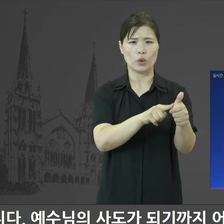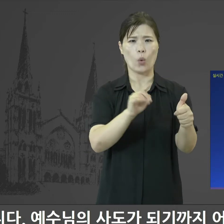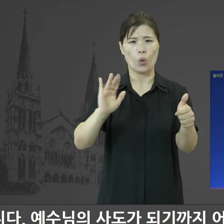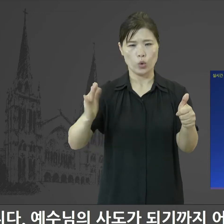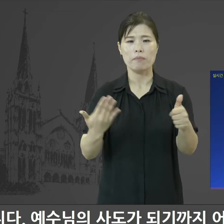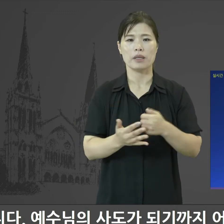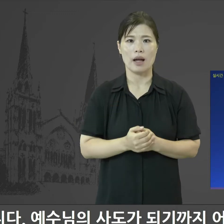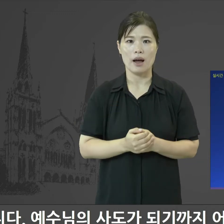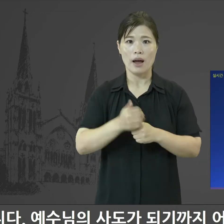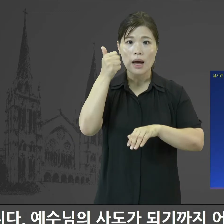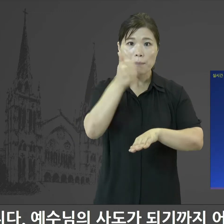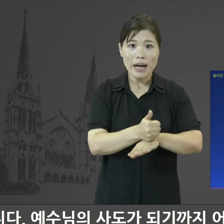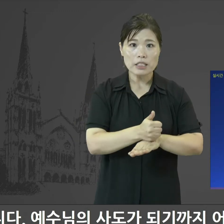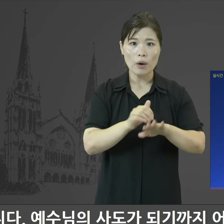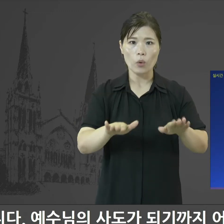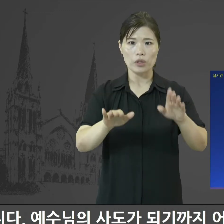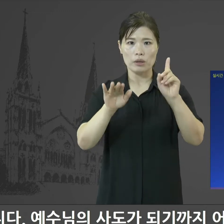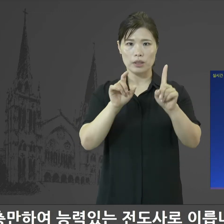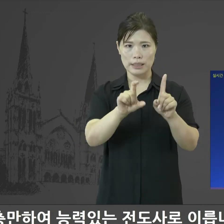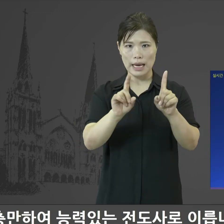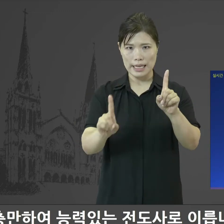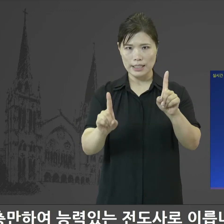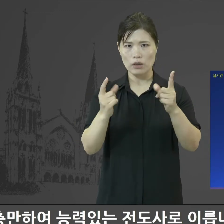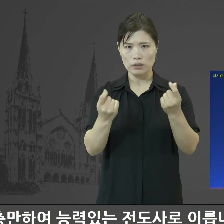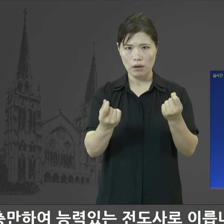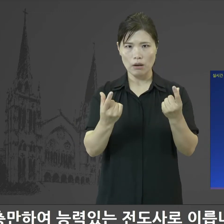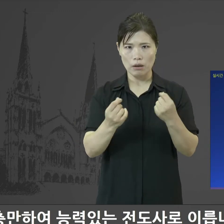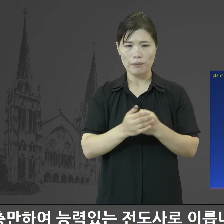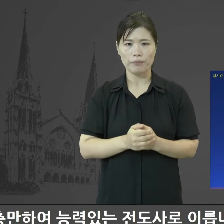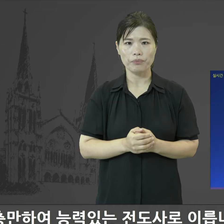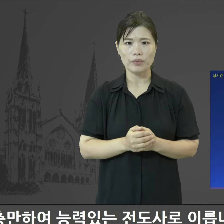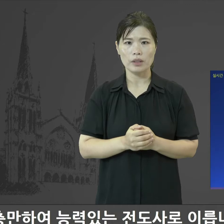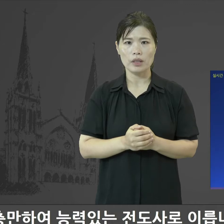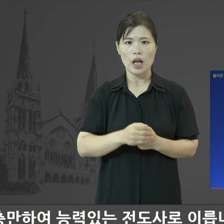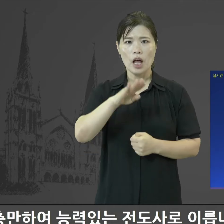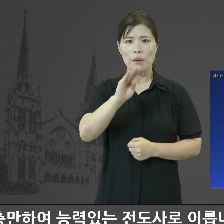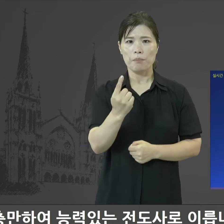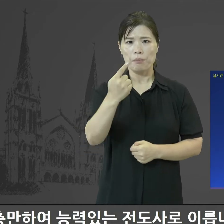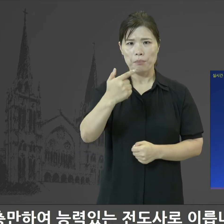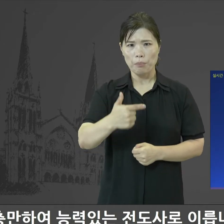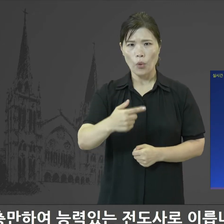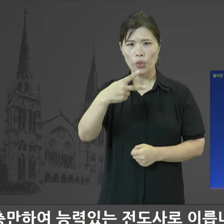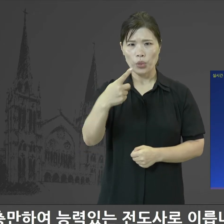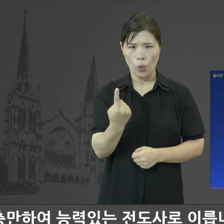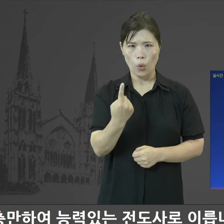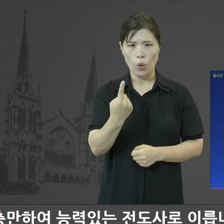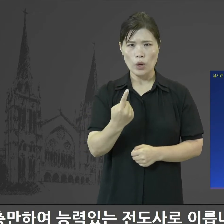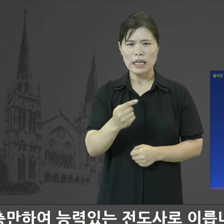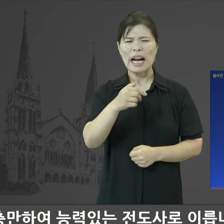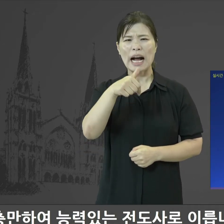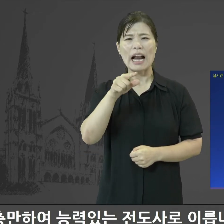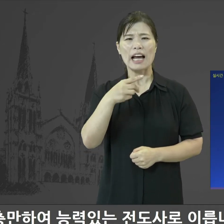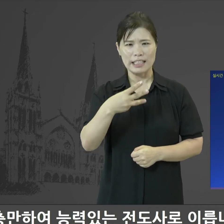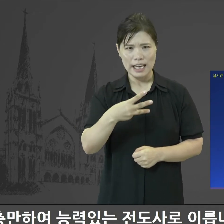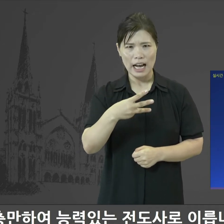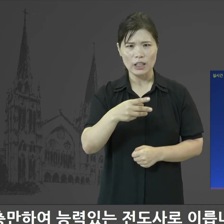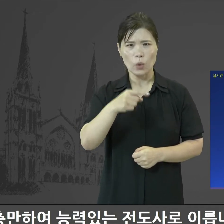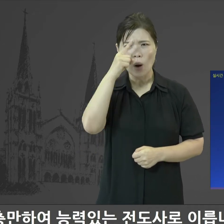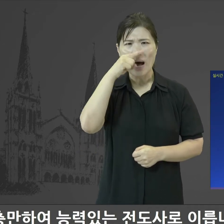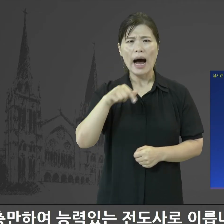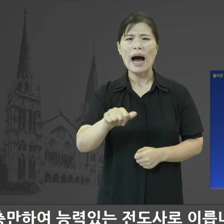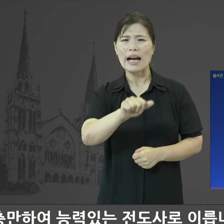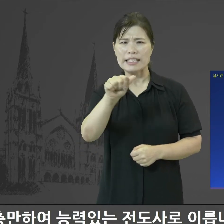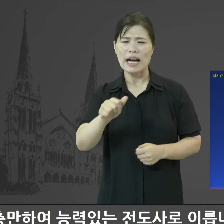마지막에는 오늘 본문 1절에서와 같이 본도, 갈라디아, 갑바도기와 아시아와 비두니아에